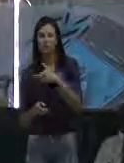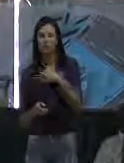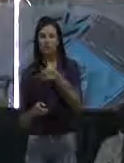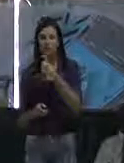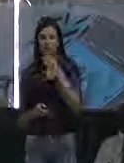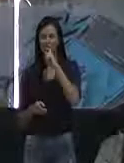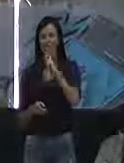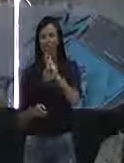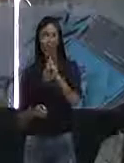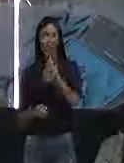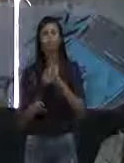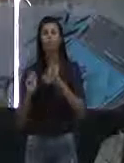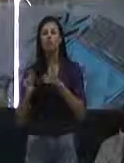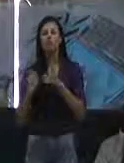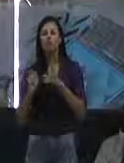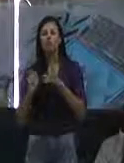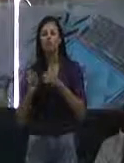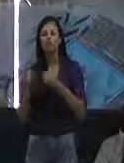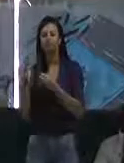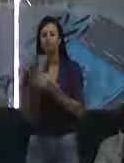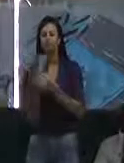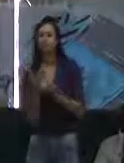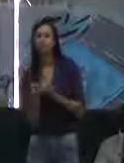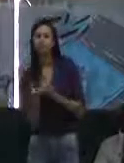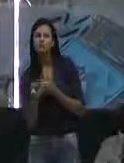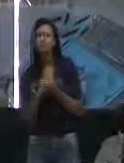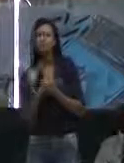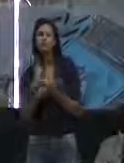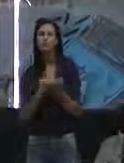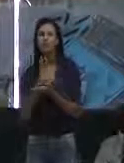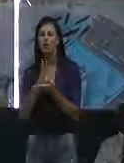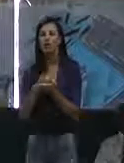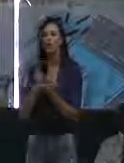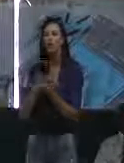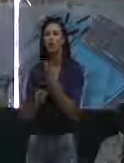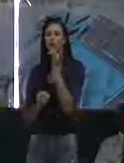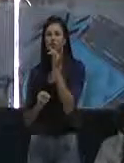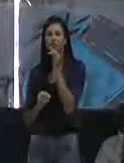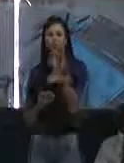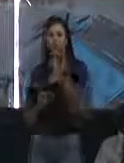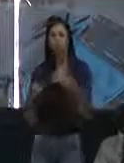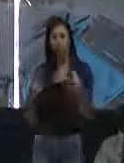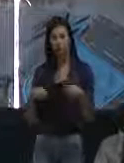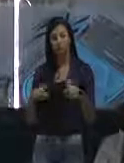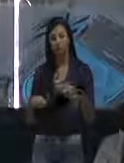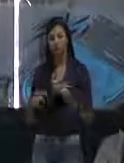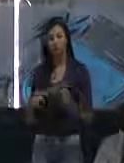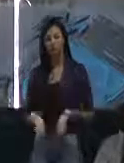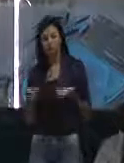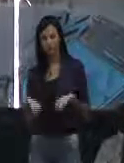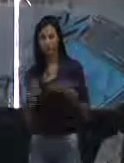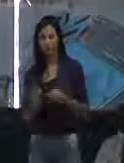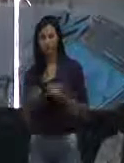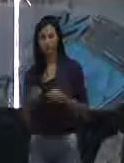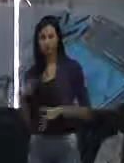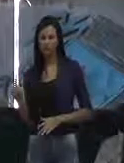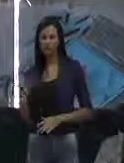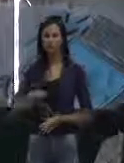apenas está seguindo o nosso exemplo. Sendo assim, esta poderia ser uma forma de motivação para seguirmos com